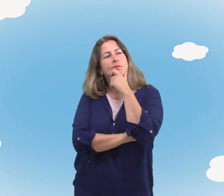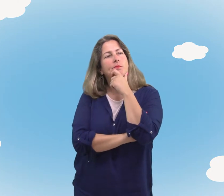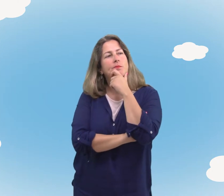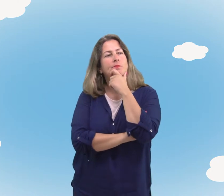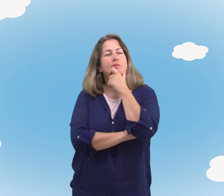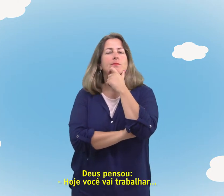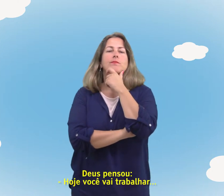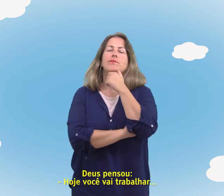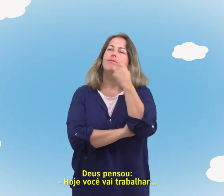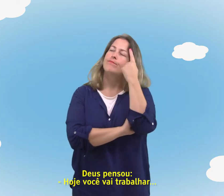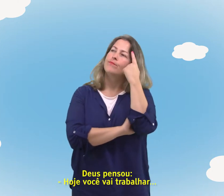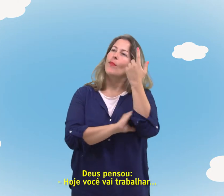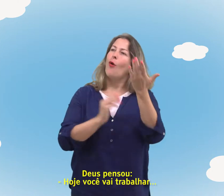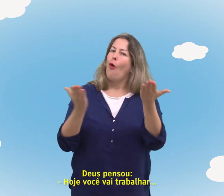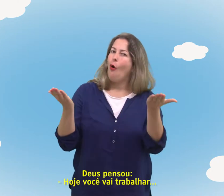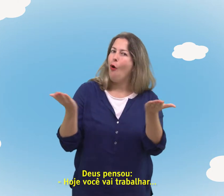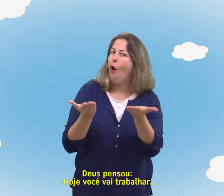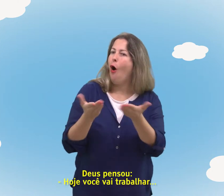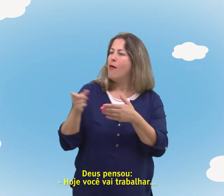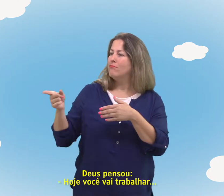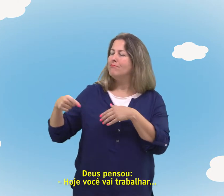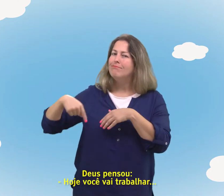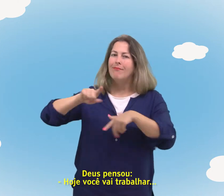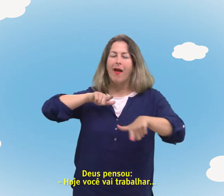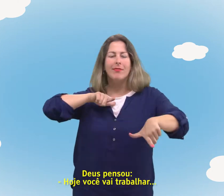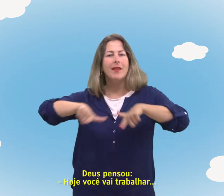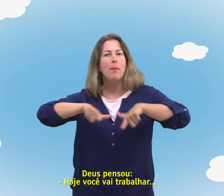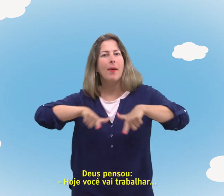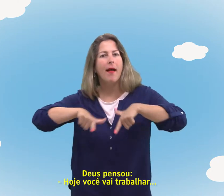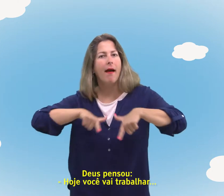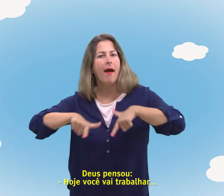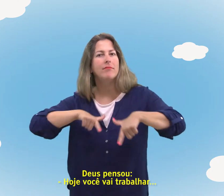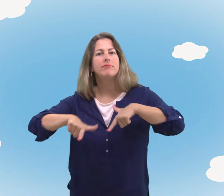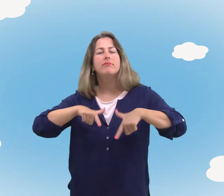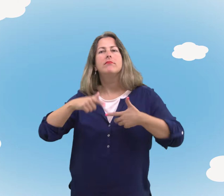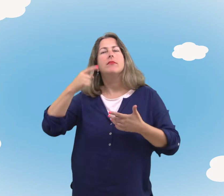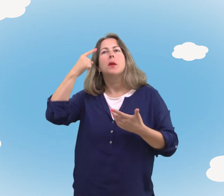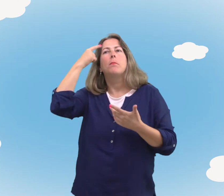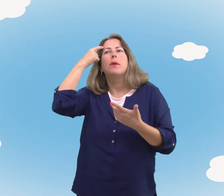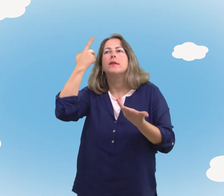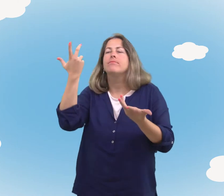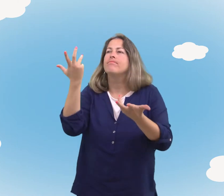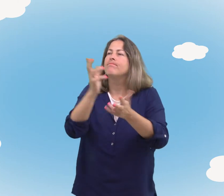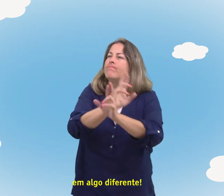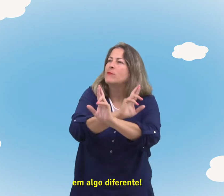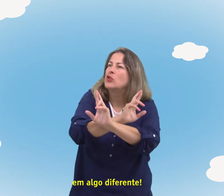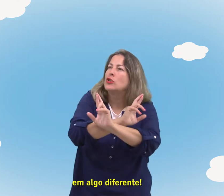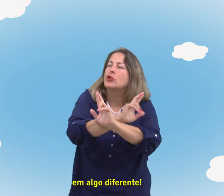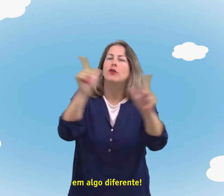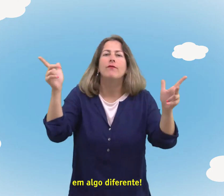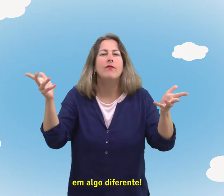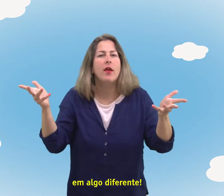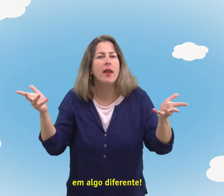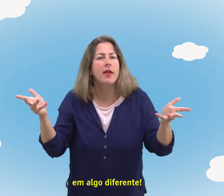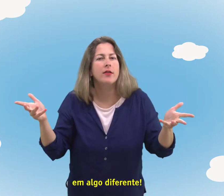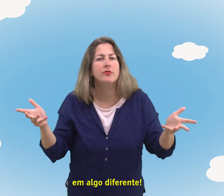deus pensou hoje você vai trabalhar em algo diferente